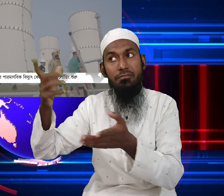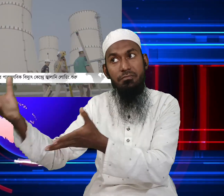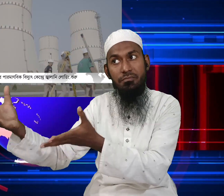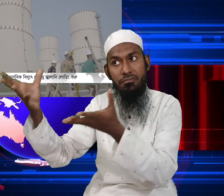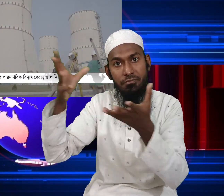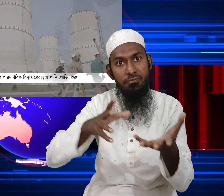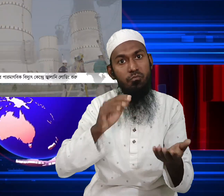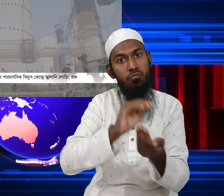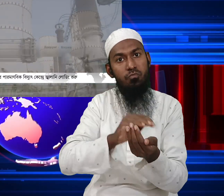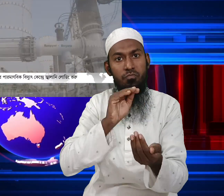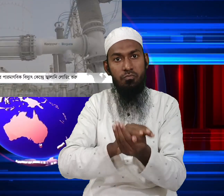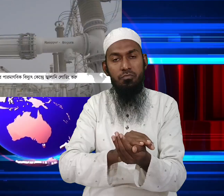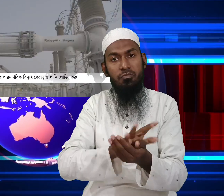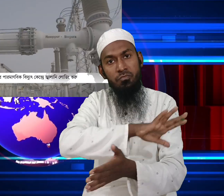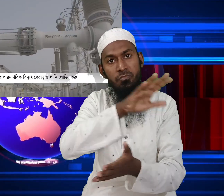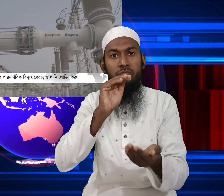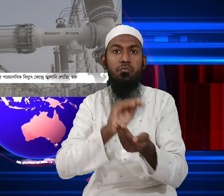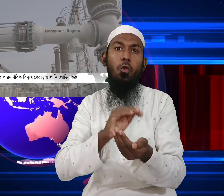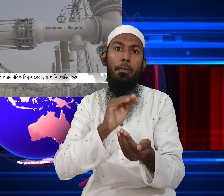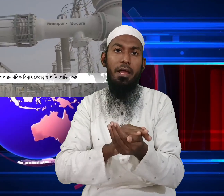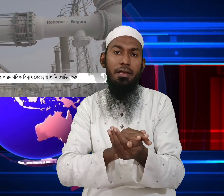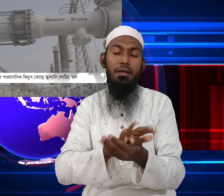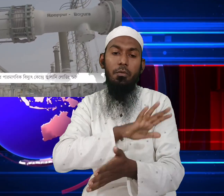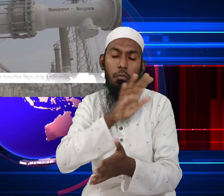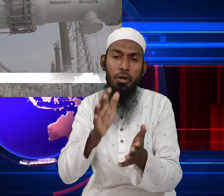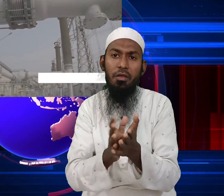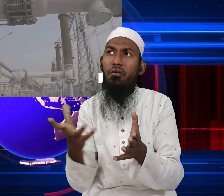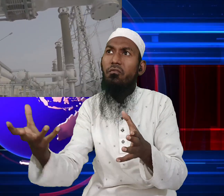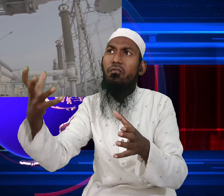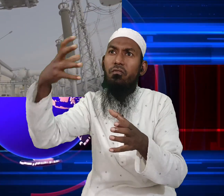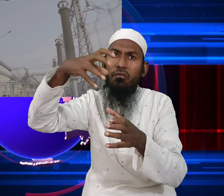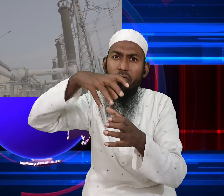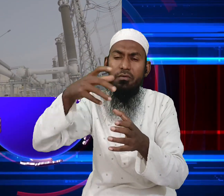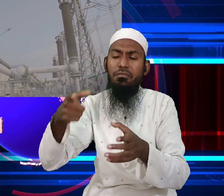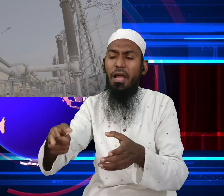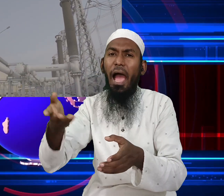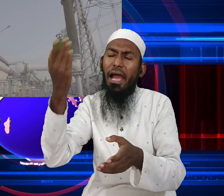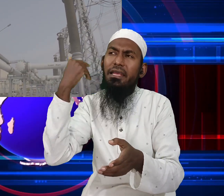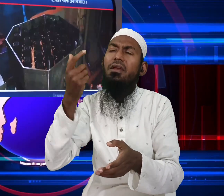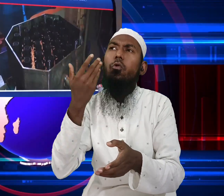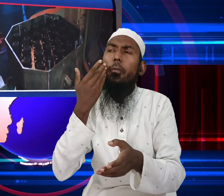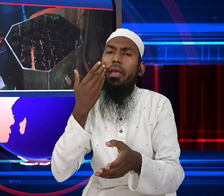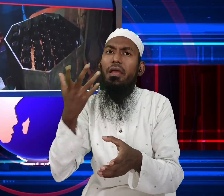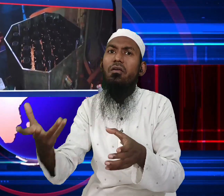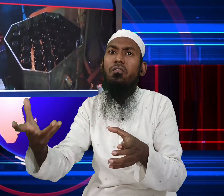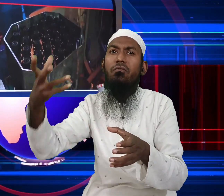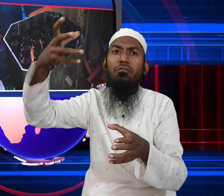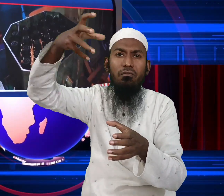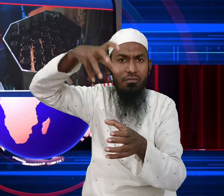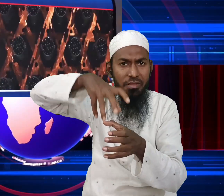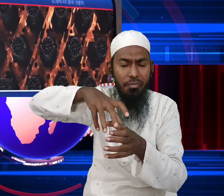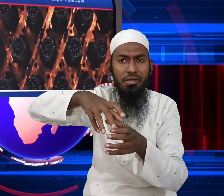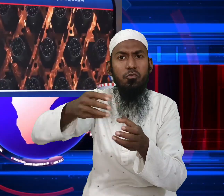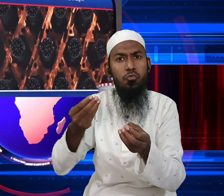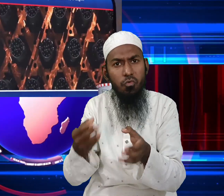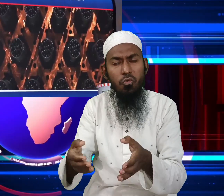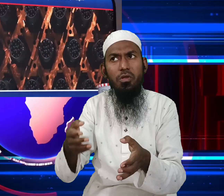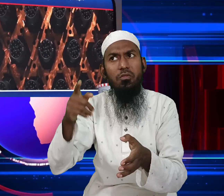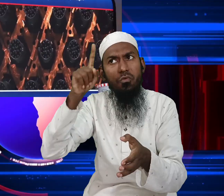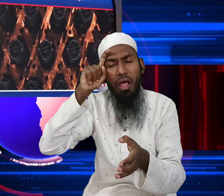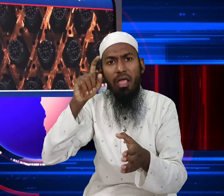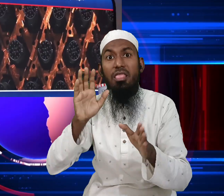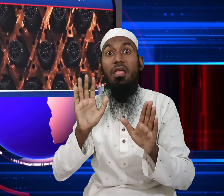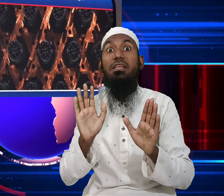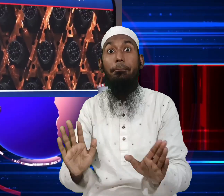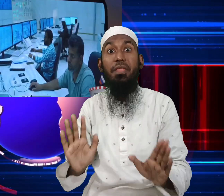আগে কয়েকবার চুল্লিতে জ্বালানি ভরার দিন তারিখ নির্ধারণ করেও আন্তর্জাতিক গাইডলাইন মেনে নিরাপত্তা ও কারিগরি শর্ত পূরণের বাধ্যবাধকতায়